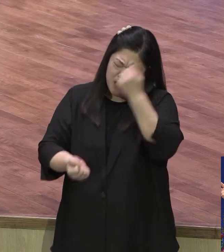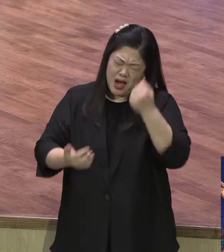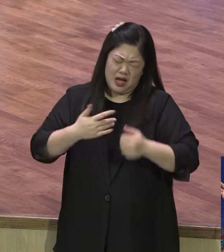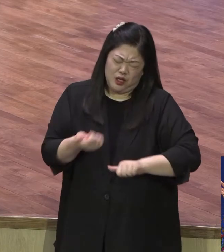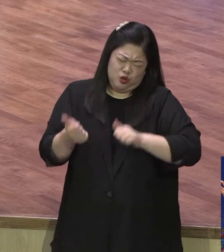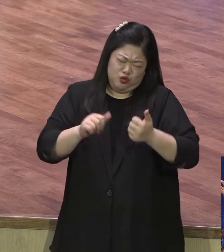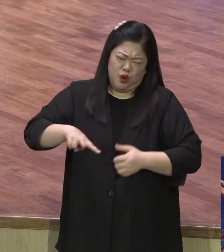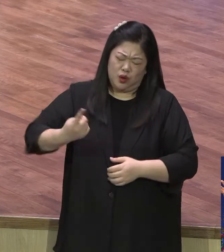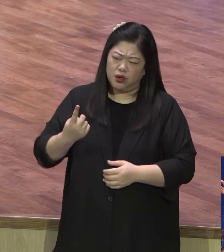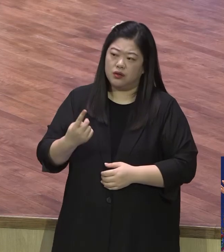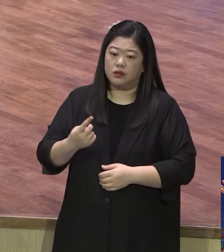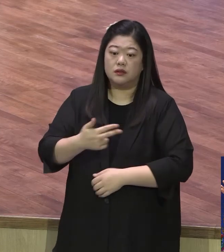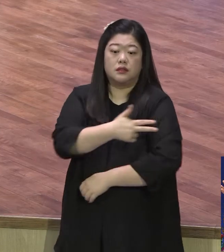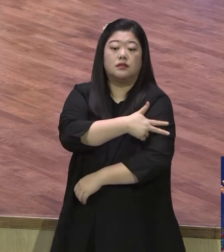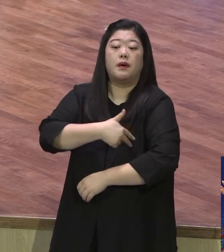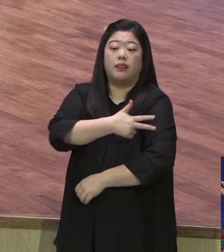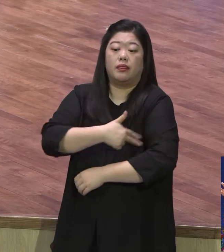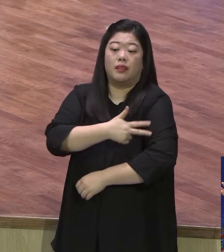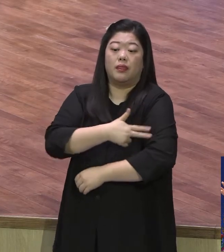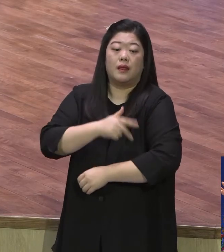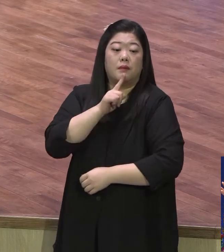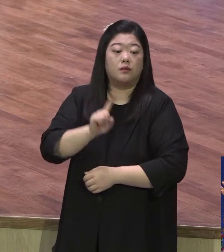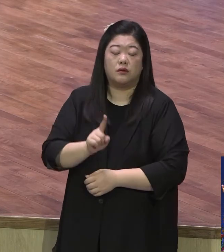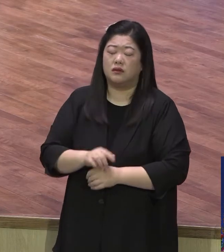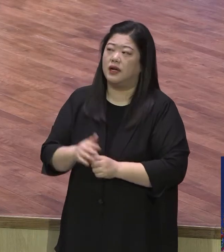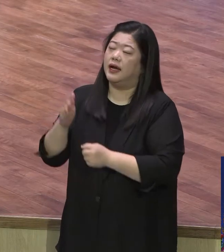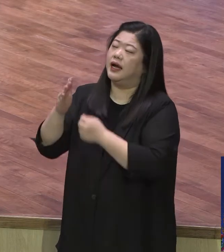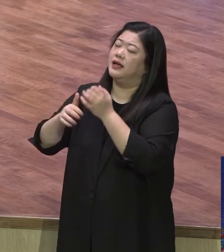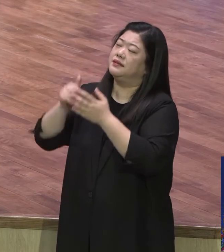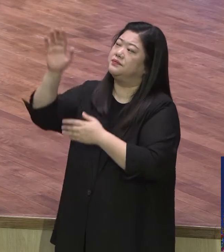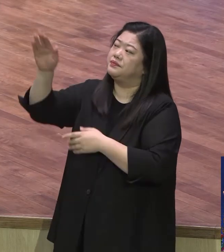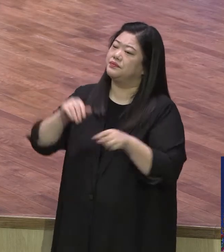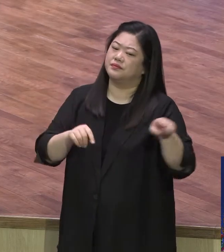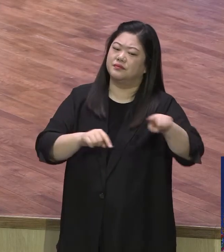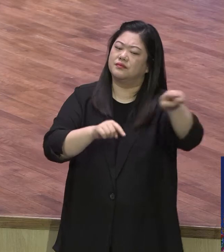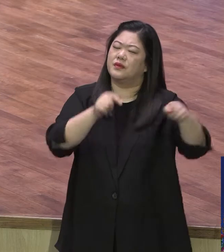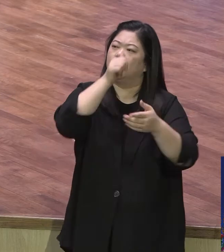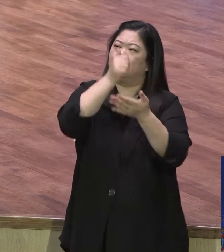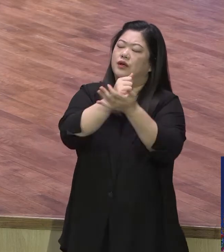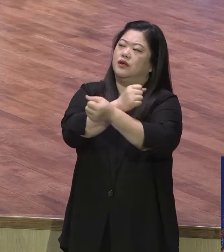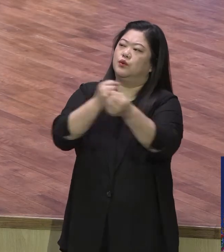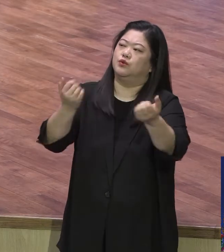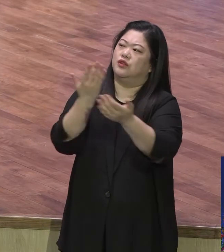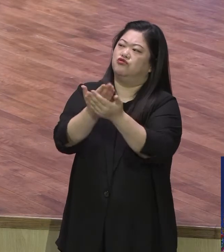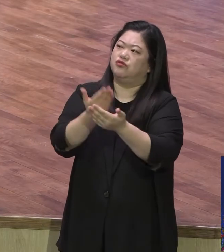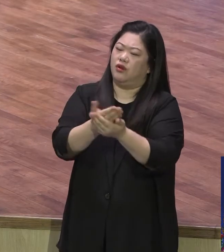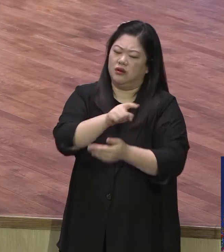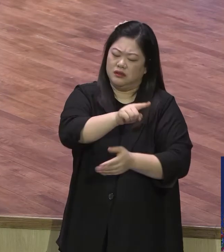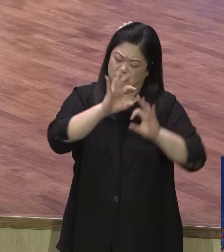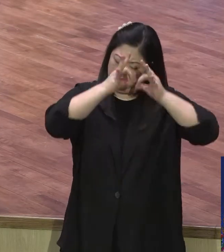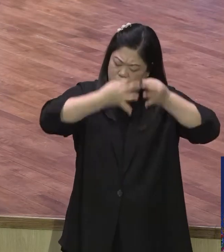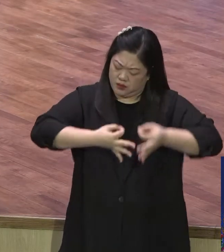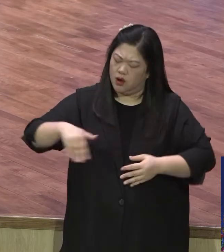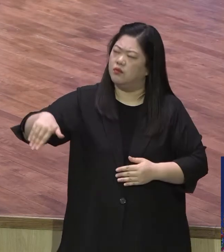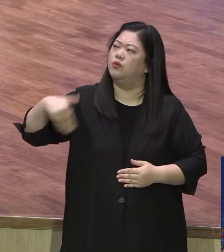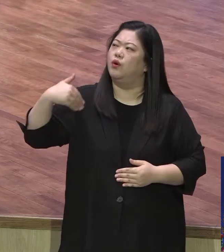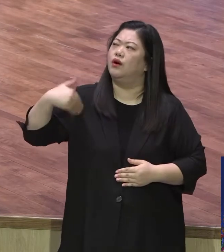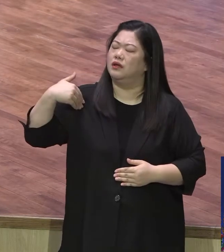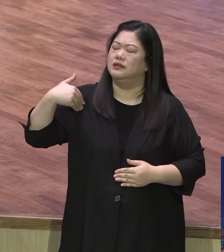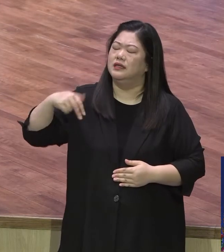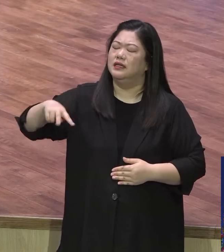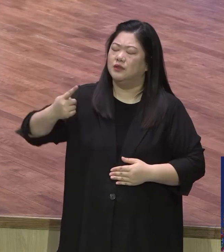저들의 저를 용사해 주옵소서 저들이 하는 것을 저들이 알지 못하라 말할 수 있을 만큼 어디서 나온